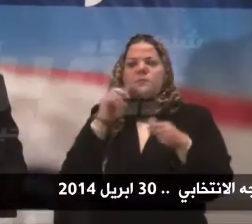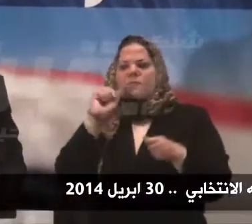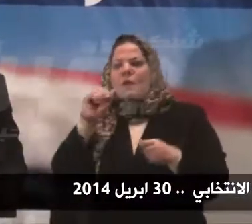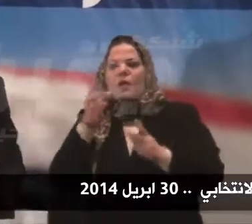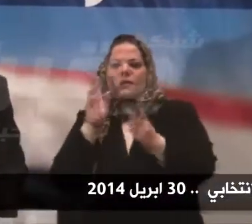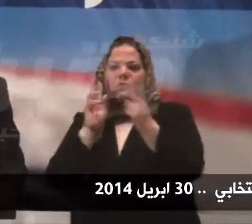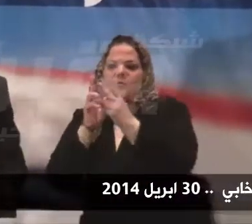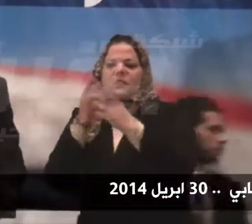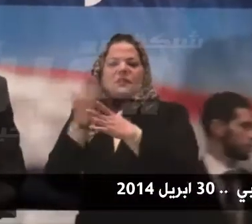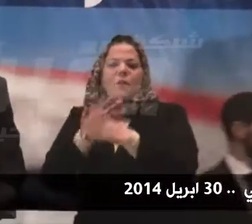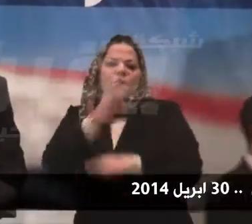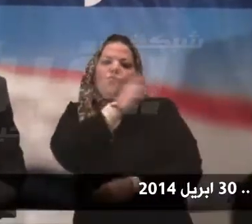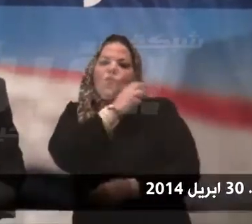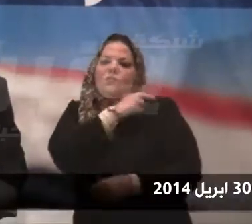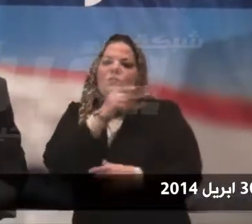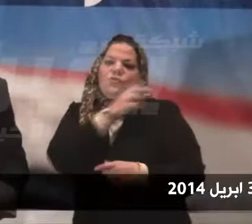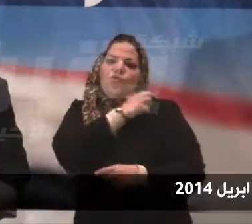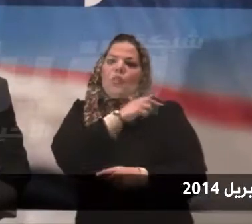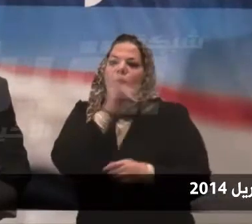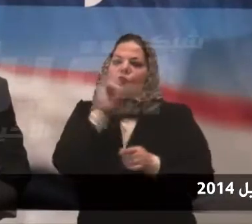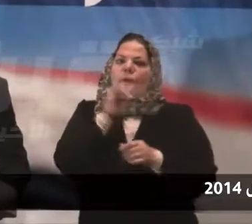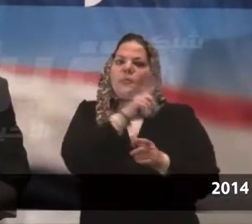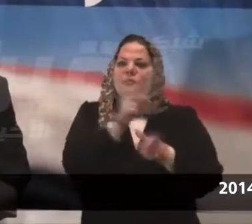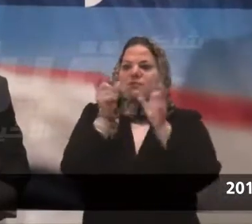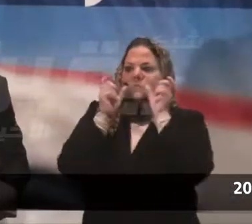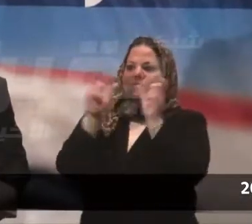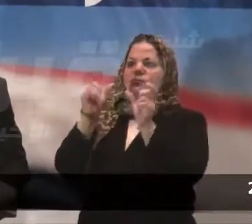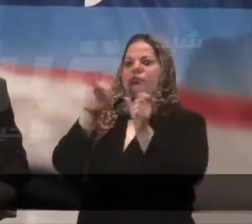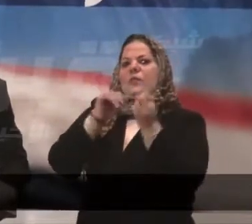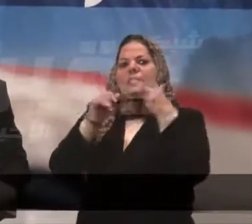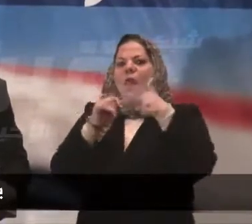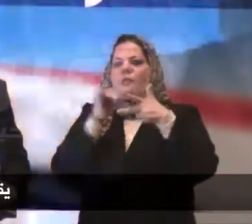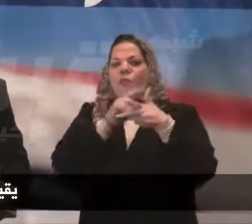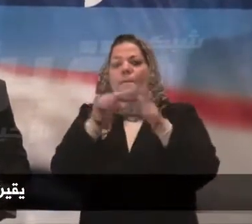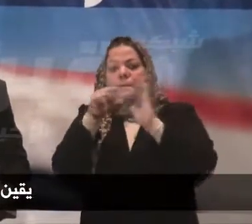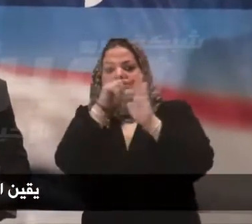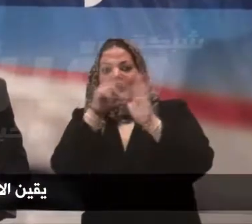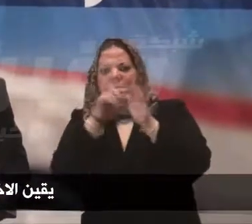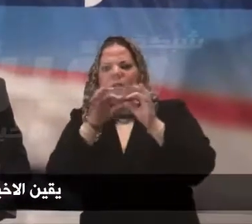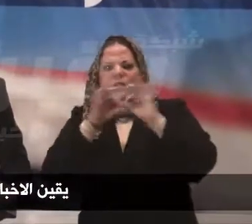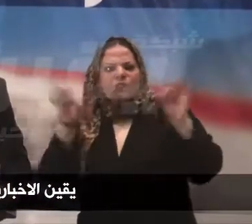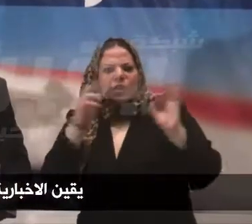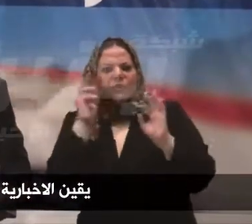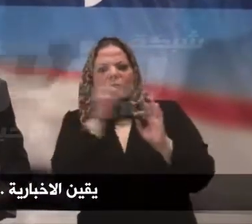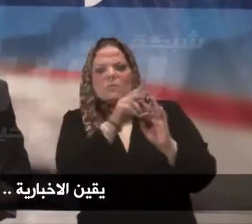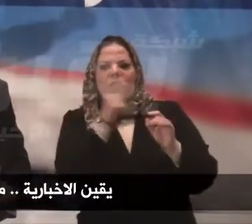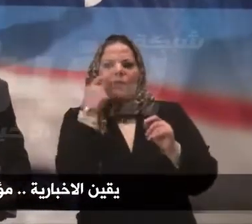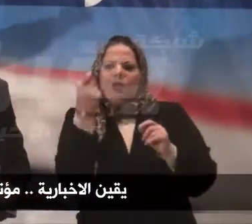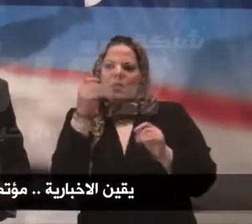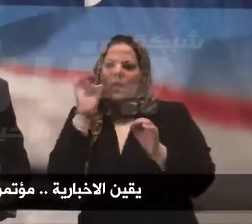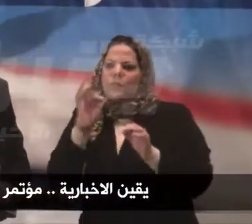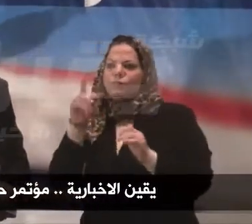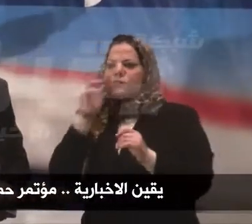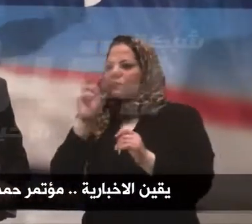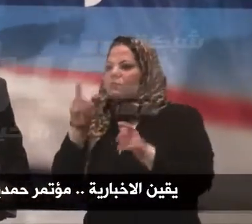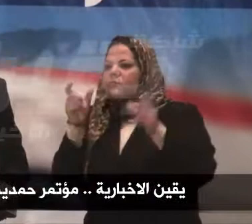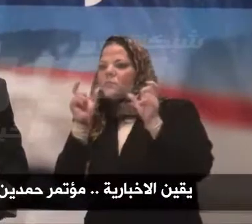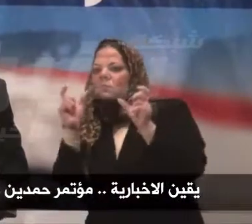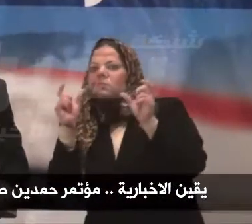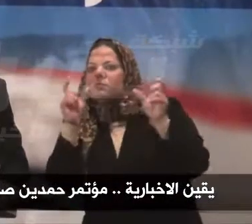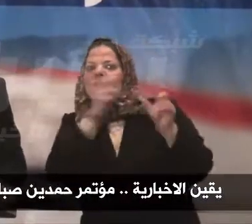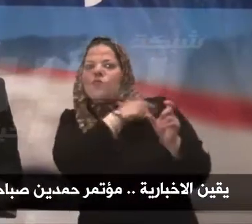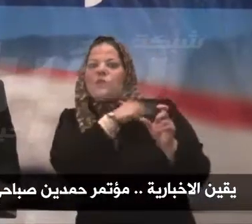بالمواجهة الأمنية، والمواجهة الأمنية وفقاً لبرنامج مفصل لدينا خطوطها العريضة تقوم على